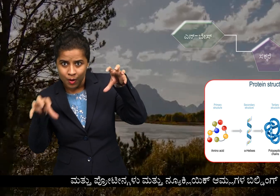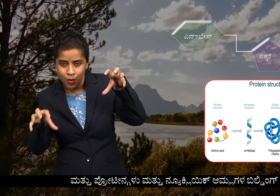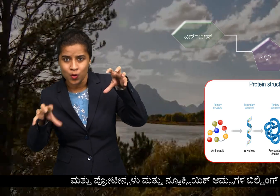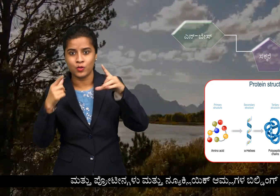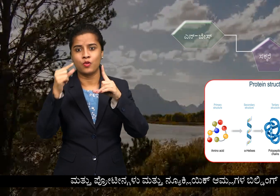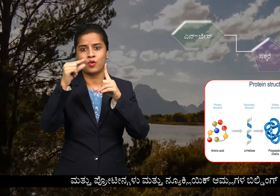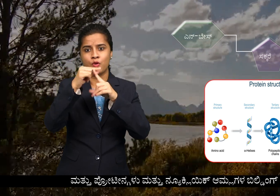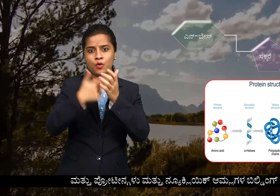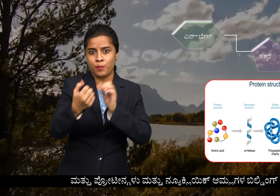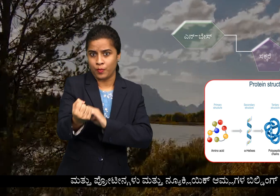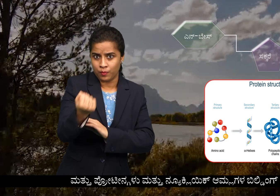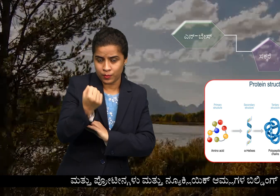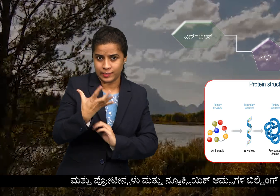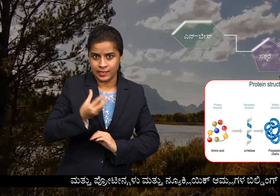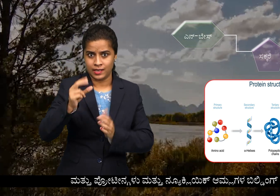ಆಗಿದೆ.